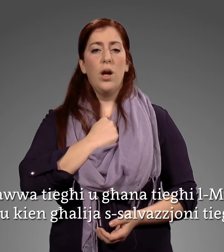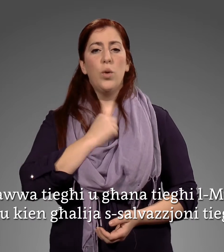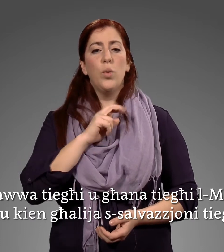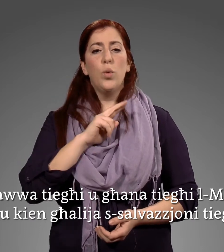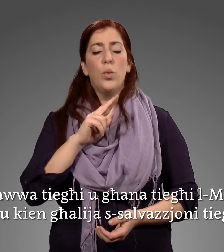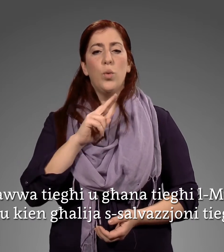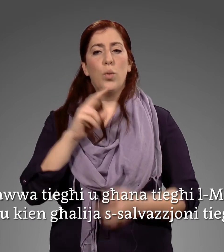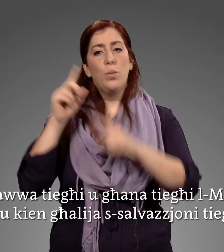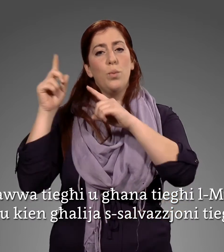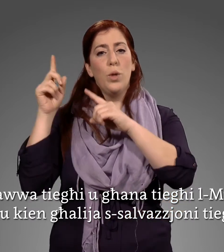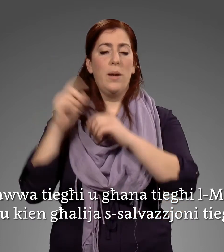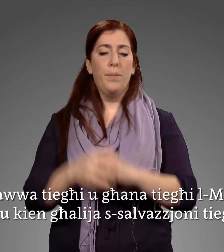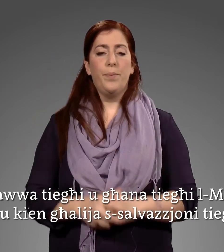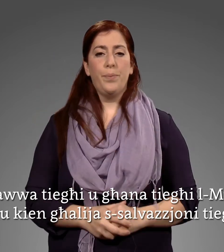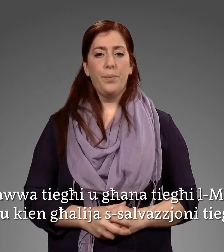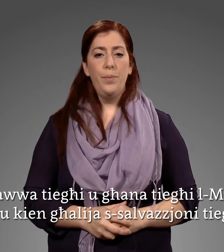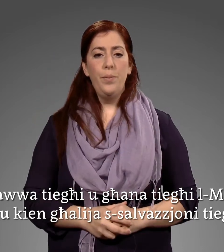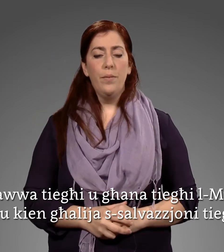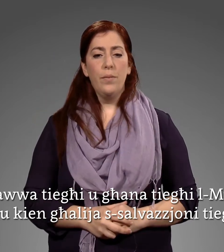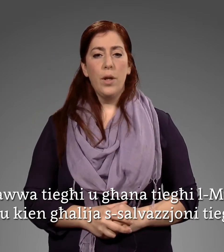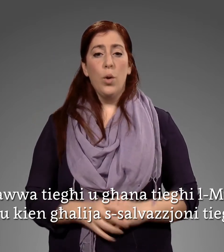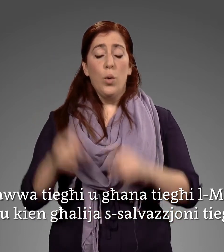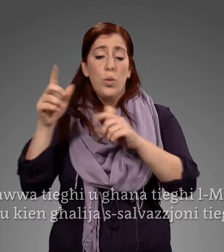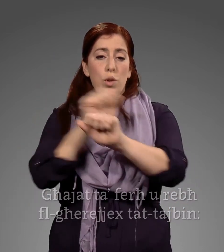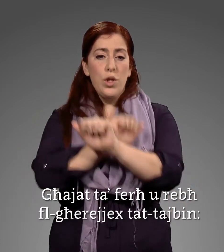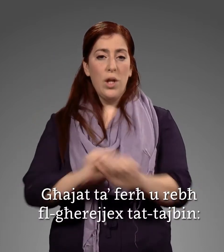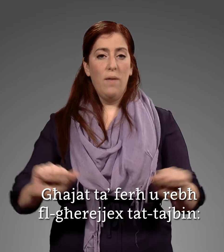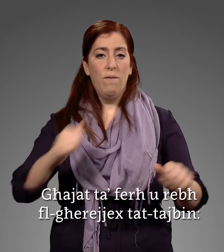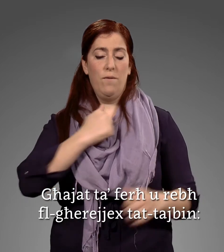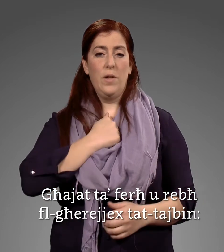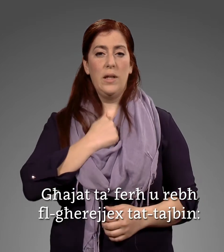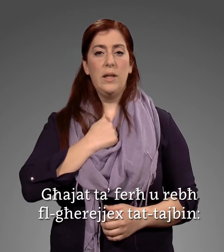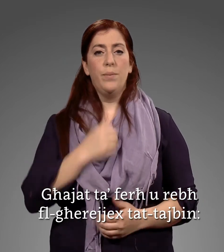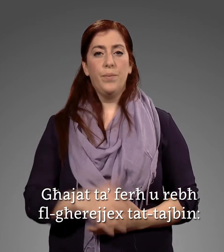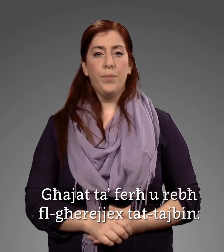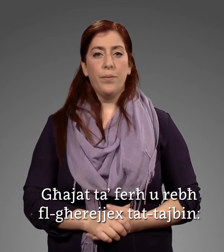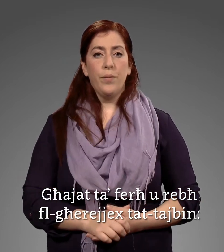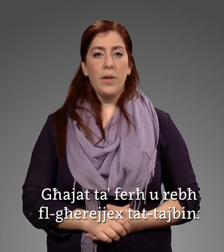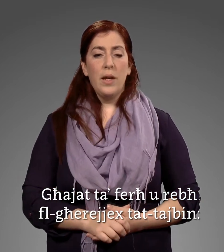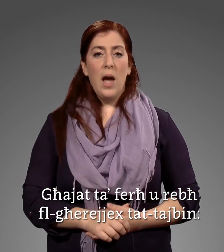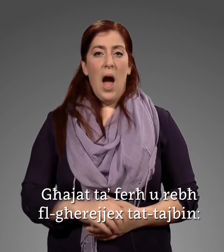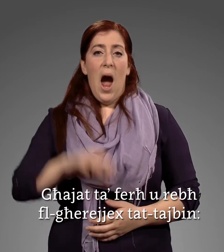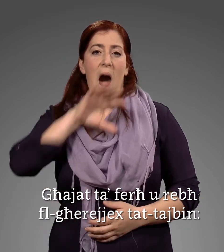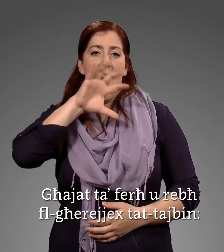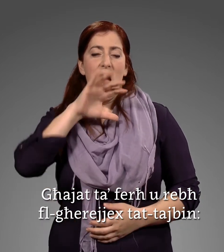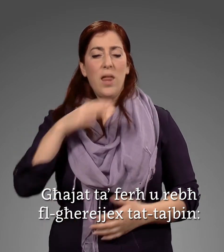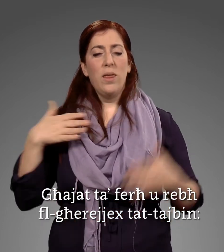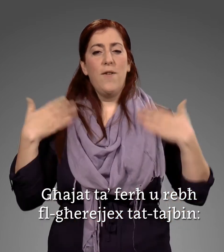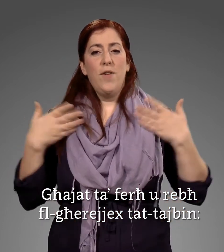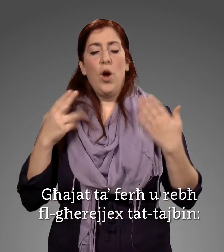l-mulej, u kien għalija s-salvazzjoni tiegħi. Għajjat ta' ferħ u rebħ fl-erejjex